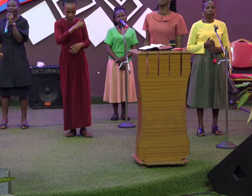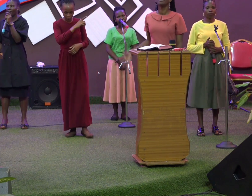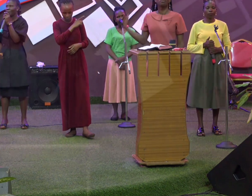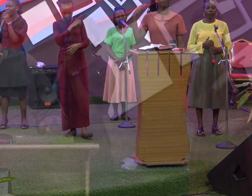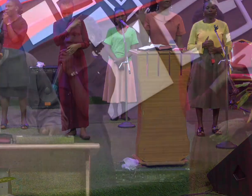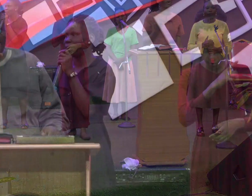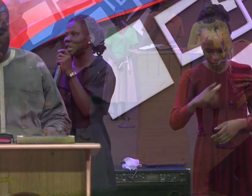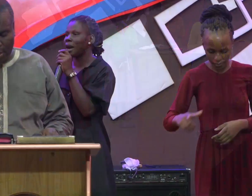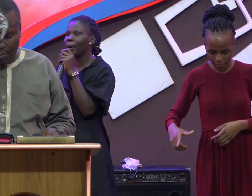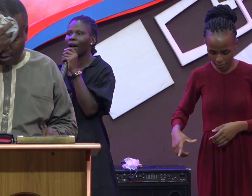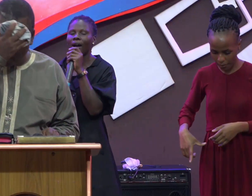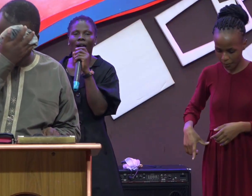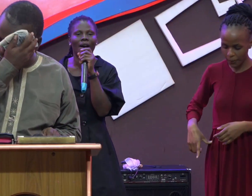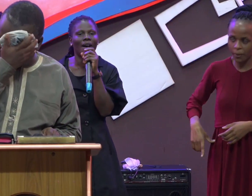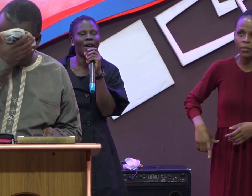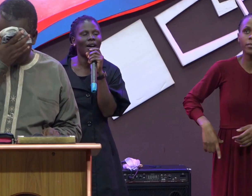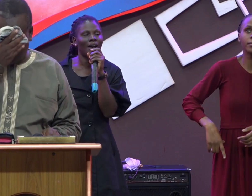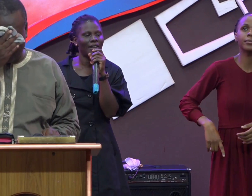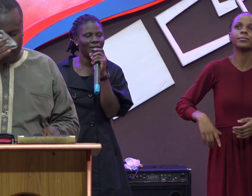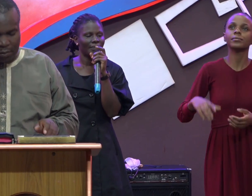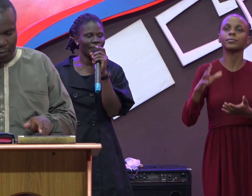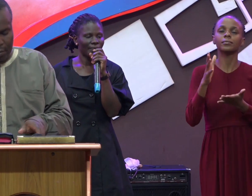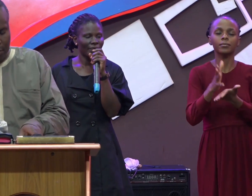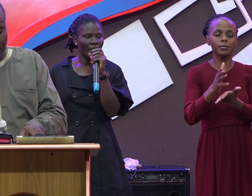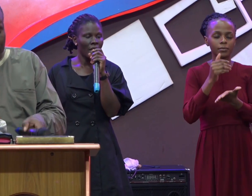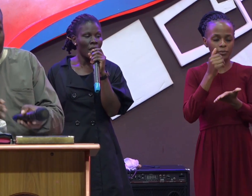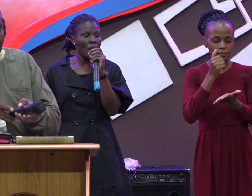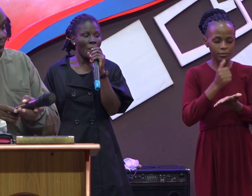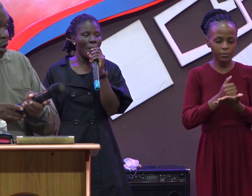zanga mukama